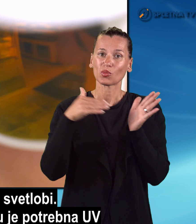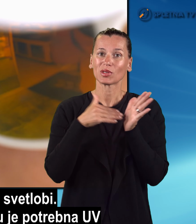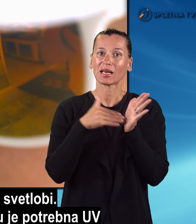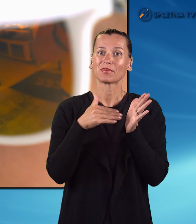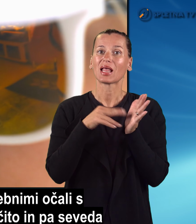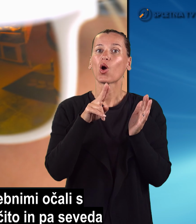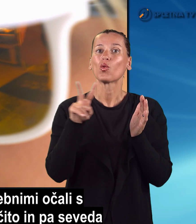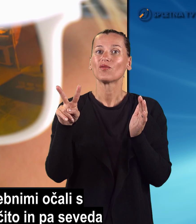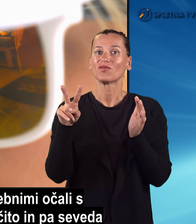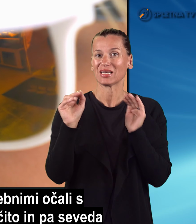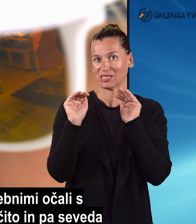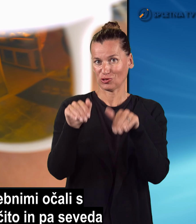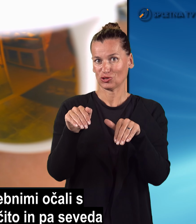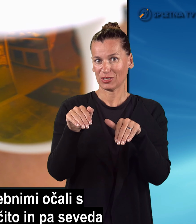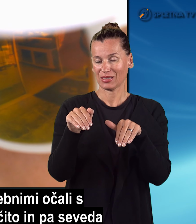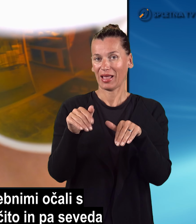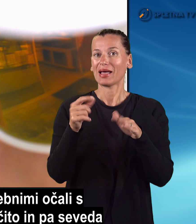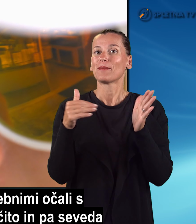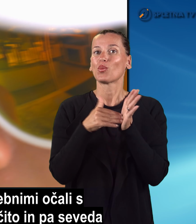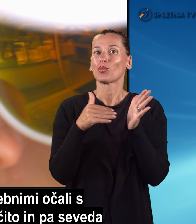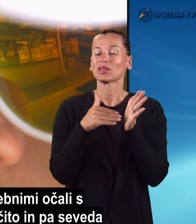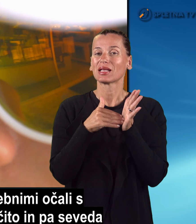potrebna UV zaščita s